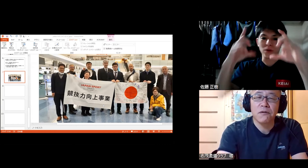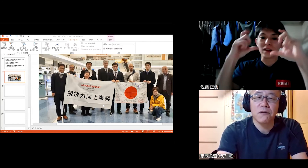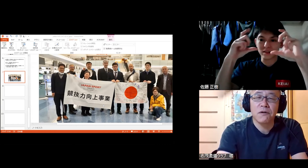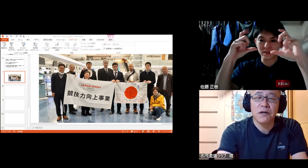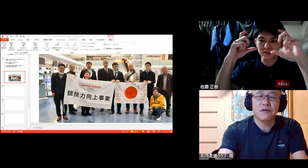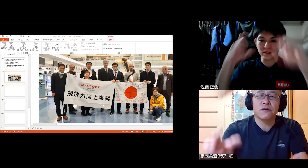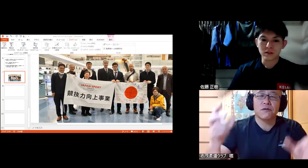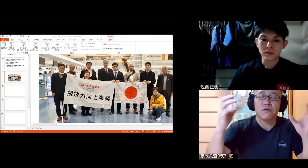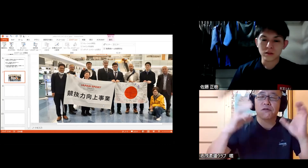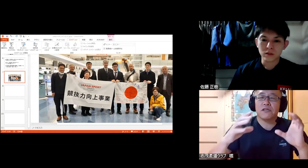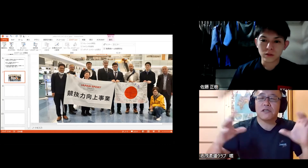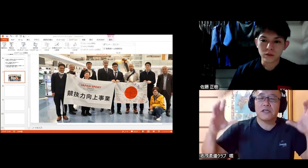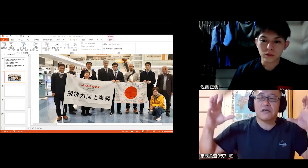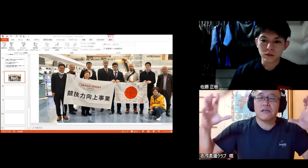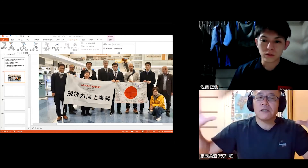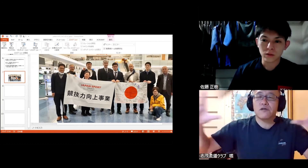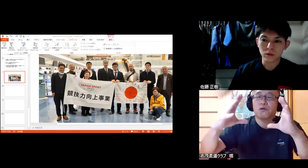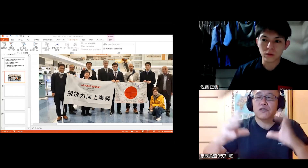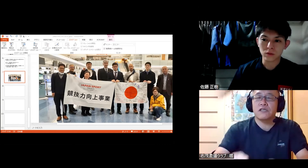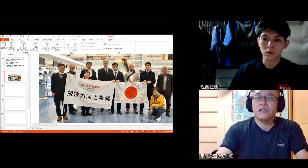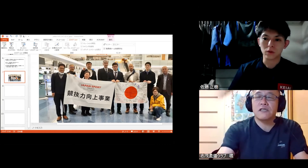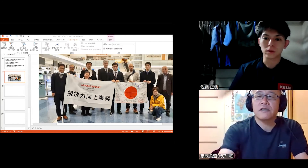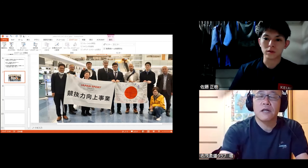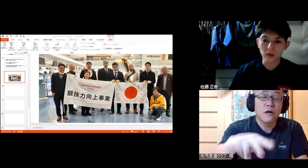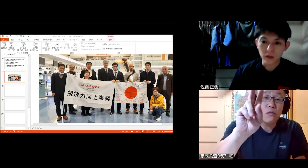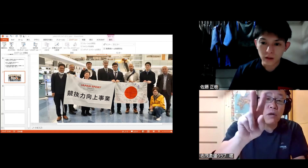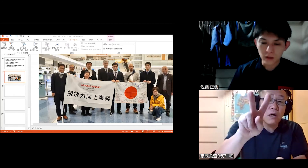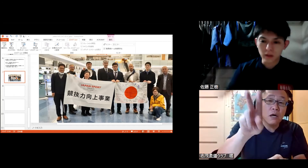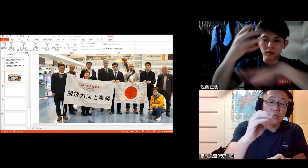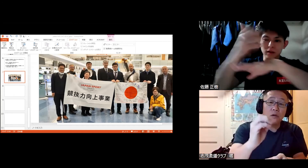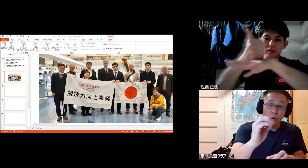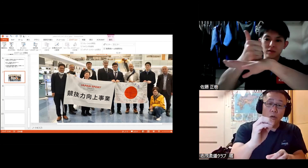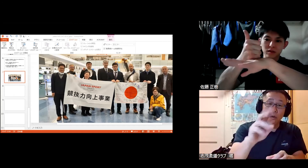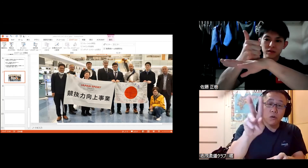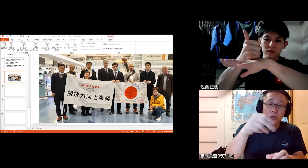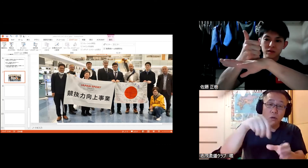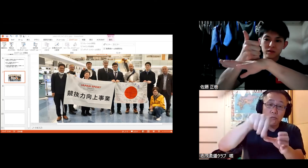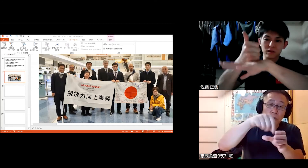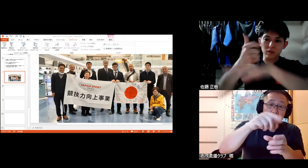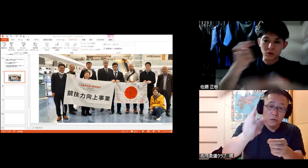これ、この写真、集合写真ですね。これ、リオ。